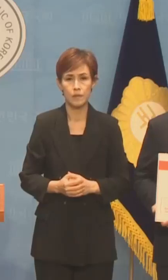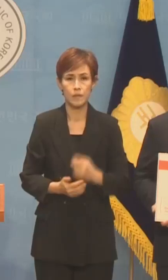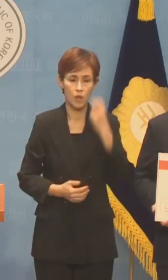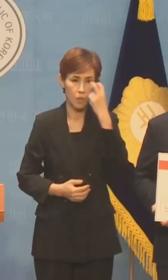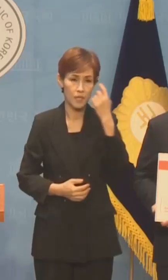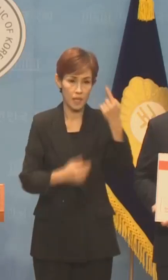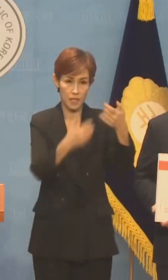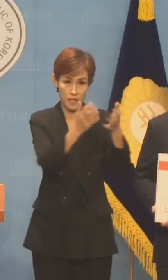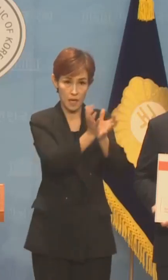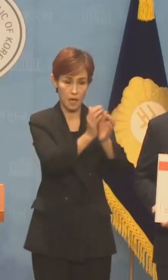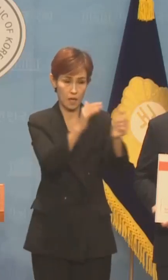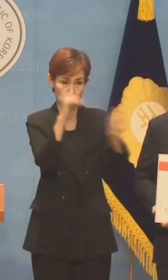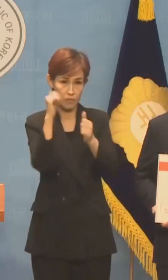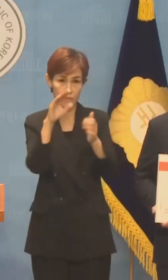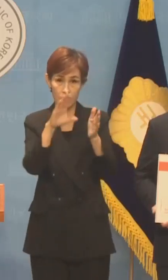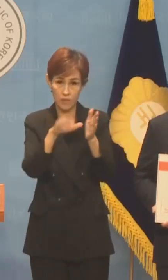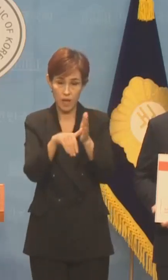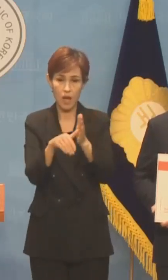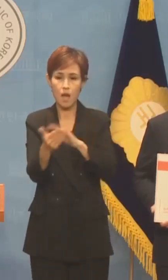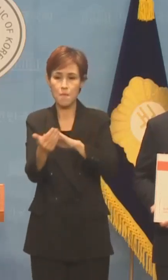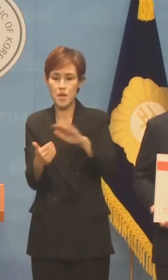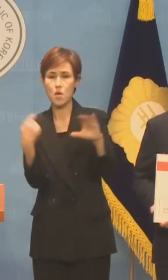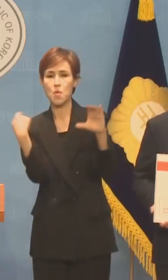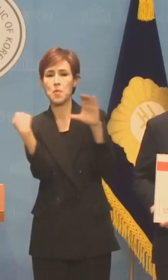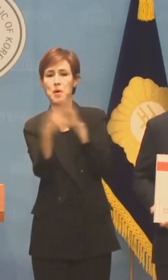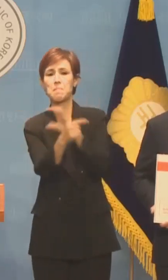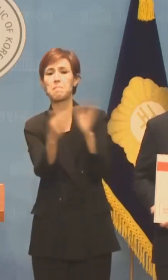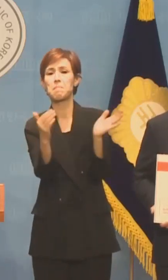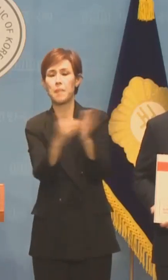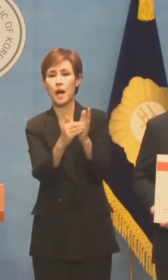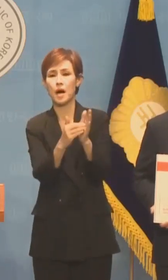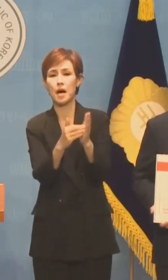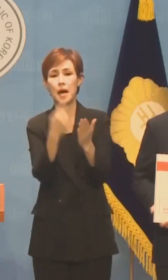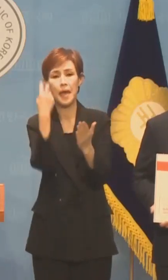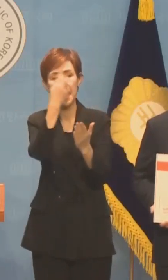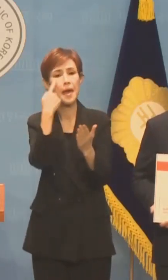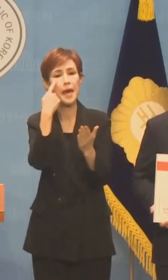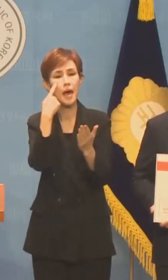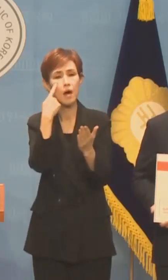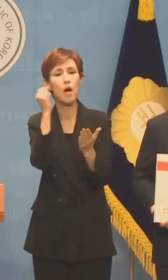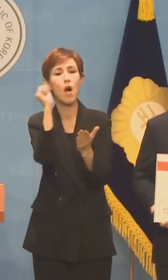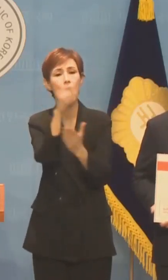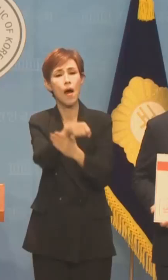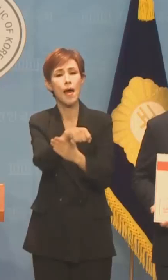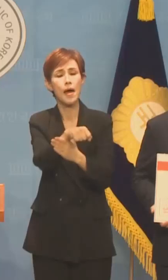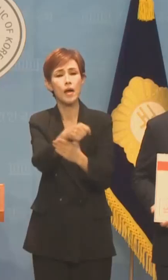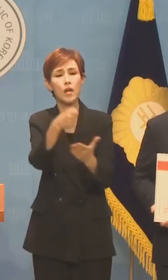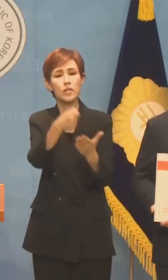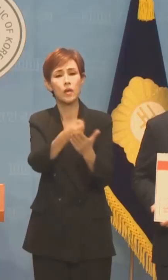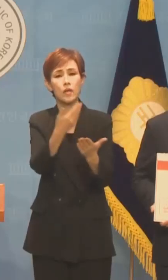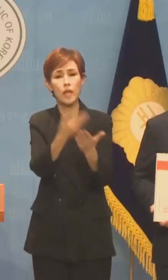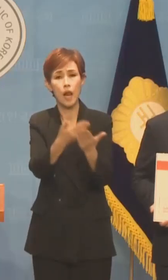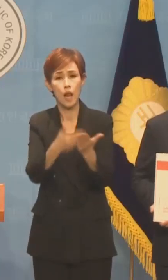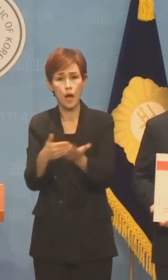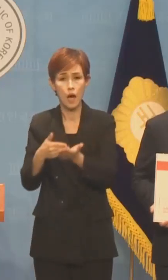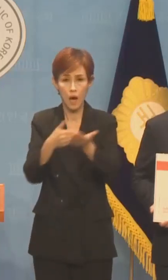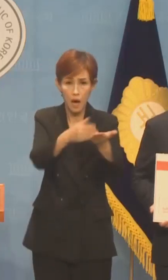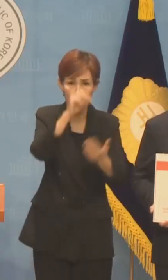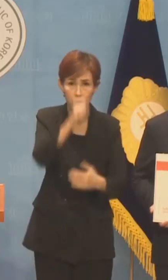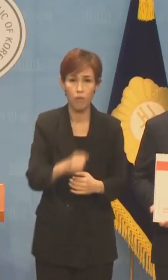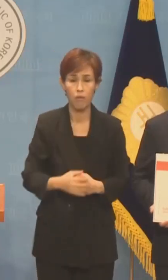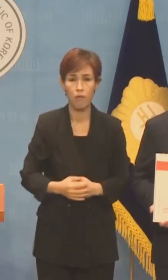경비단장을 소환할 때 사전에 공문을 보냈으니 검토한 후 승인 여부를 결정해 달라고 했으면